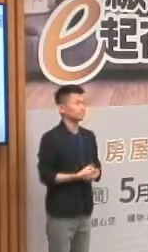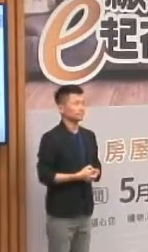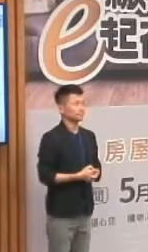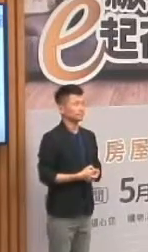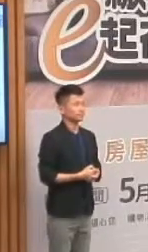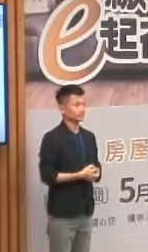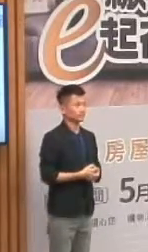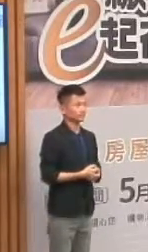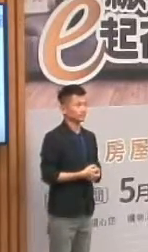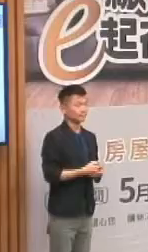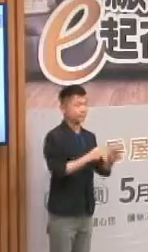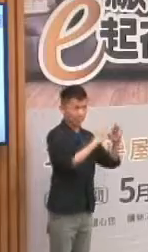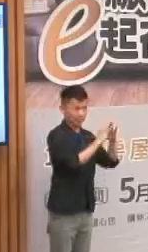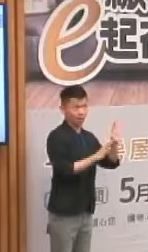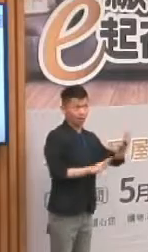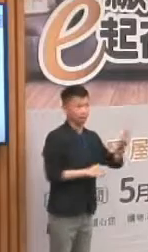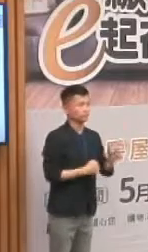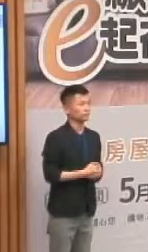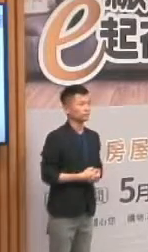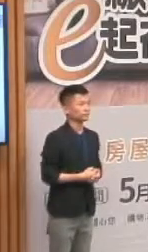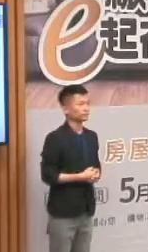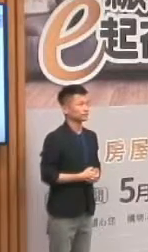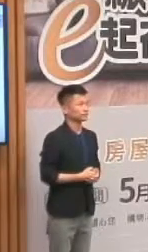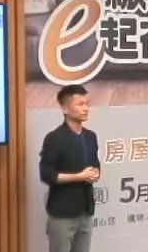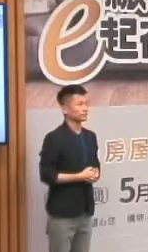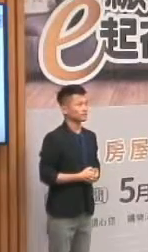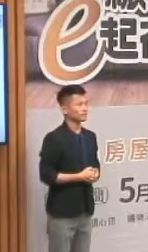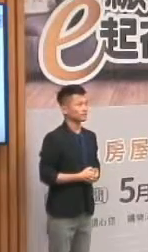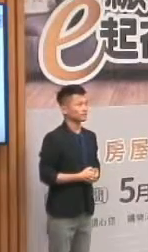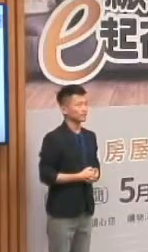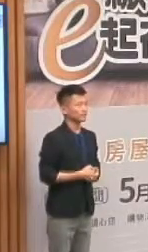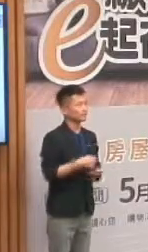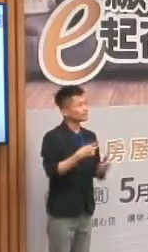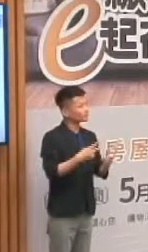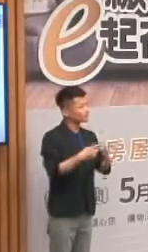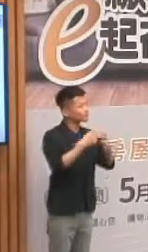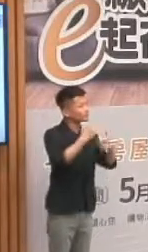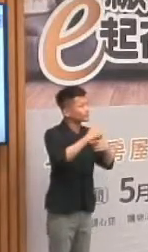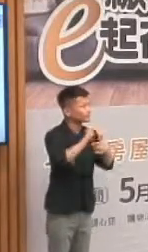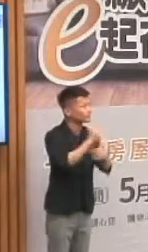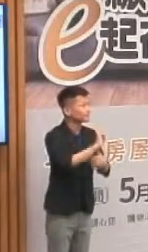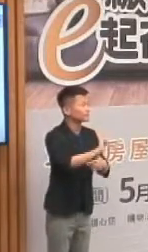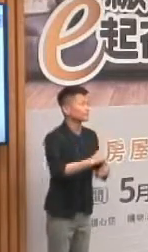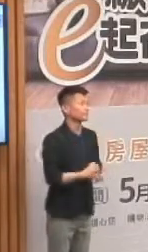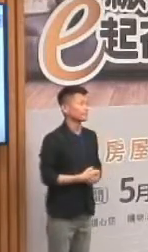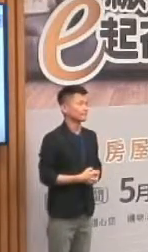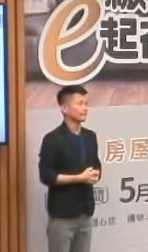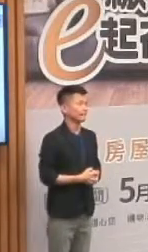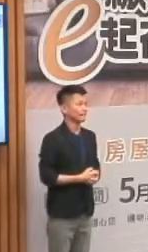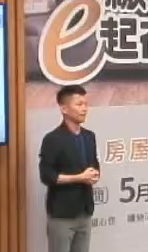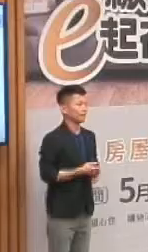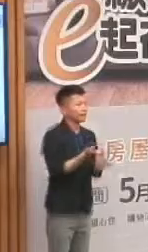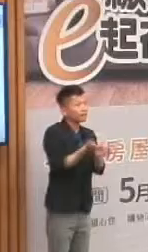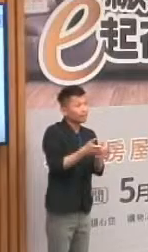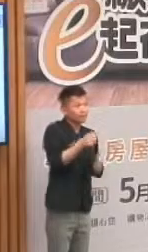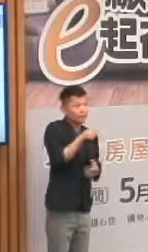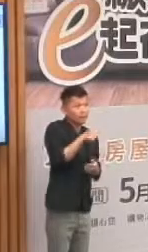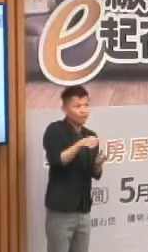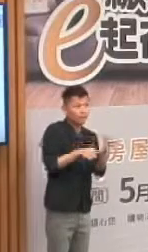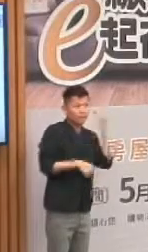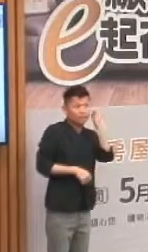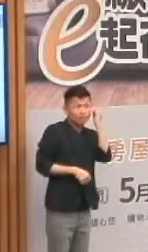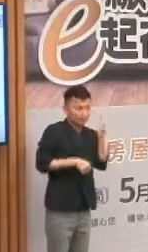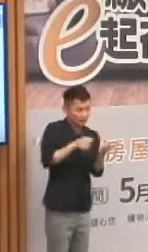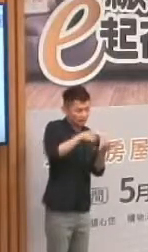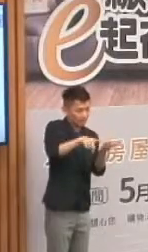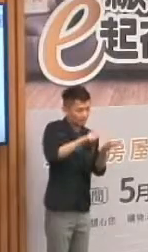行其实都有。那另外一个哈，我们会比较建议大家就是 另外还有一个说，就是说刚才的 app 的那个缴税